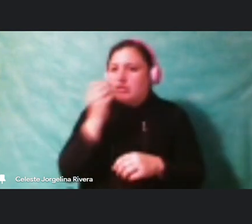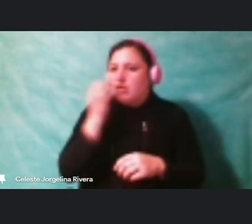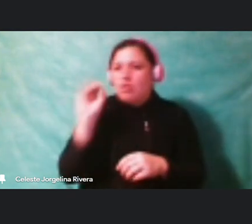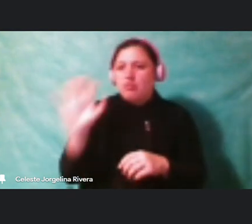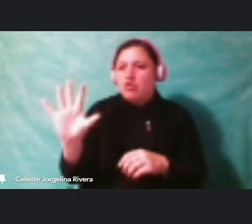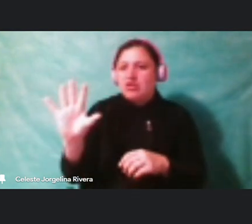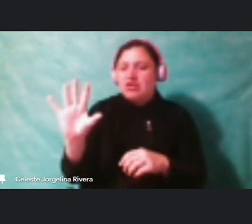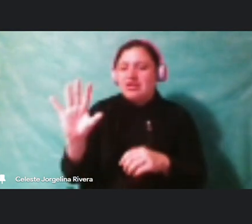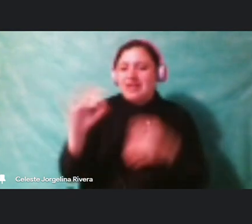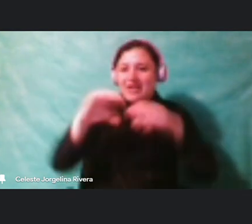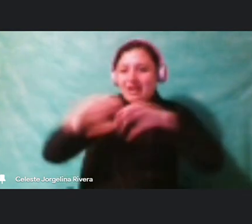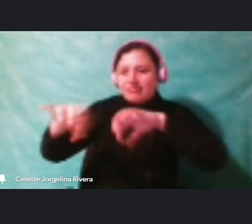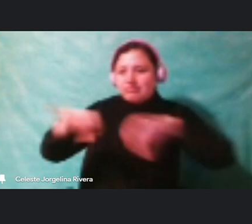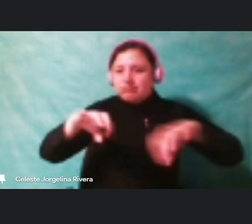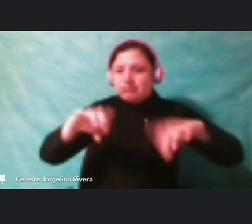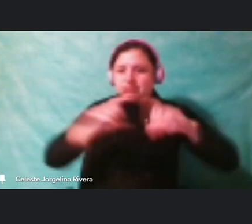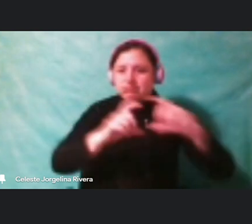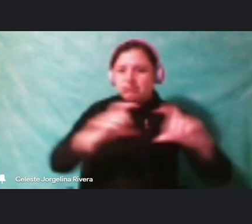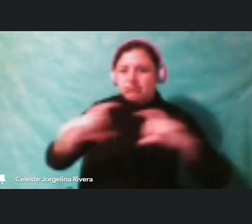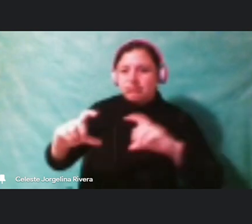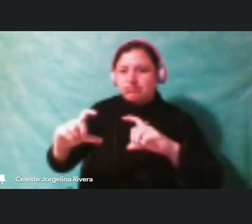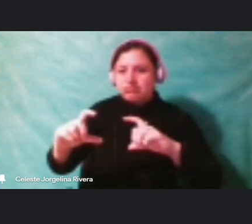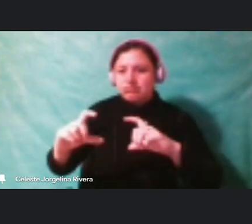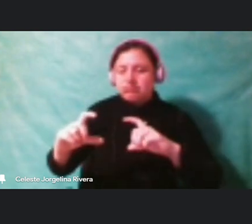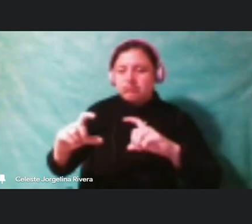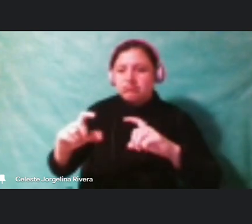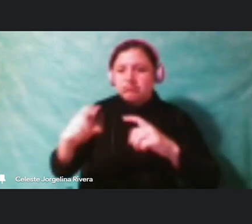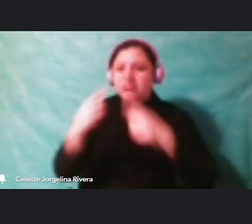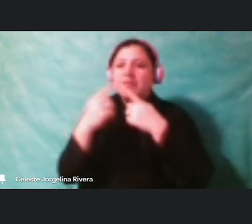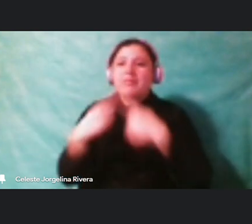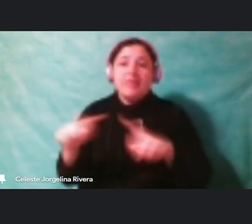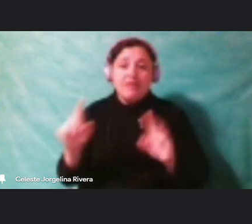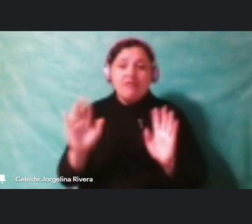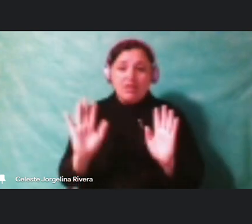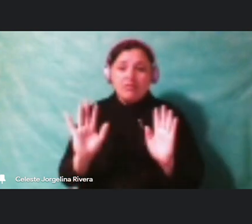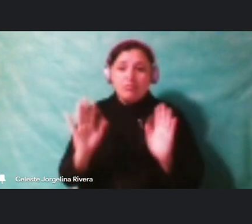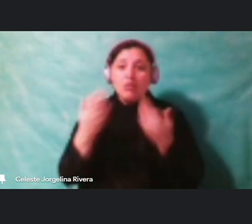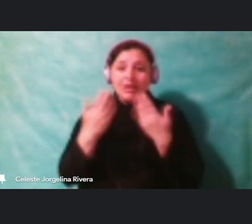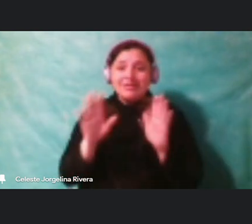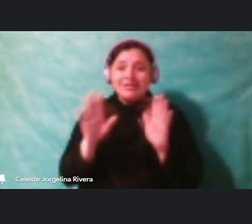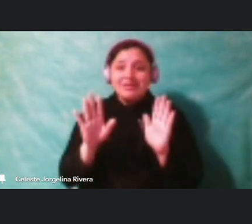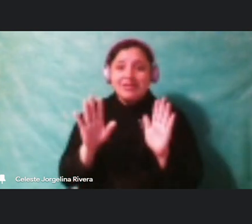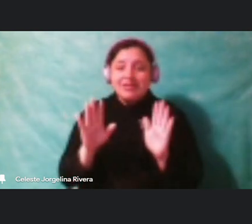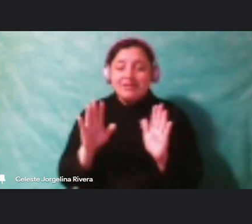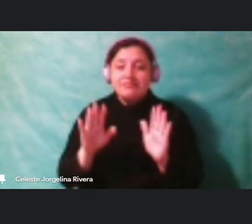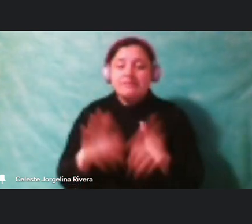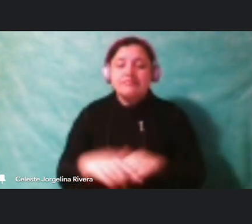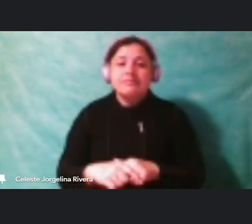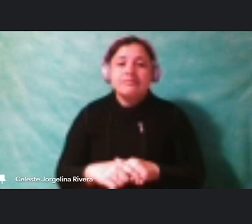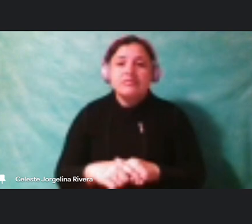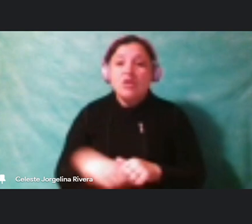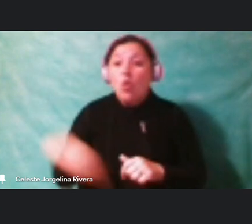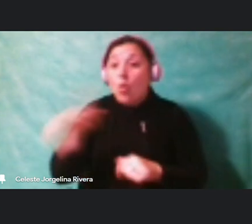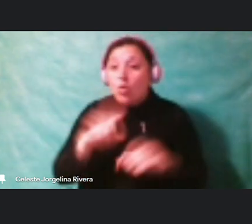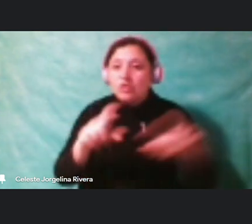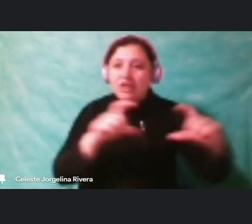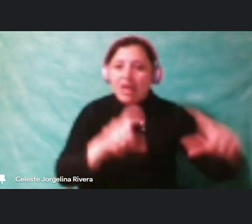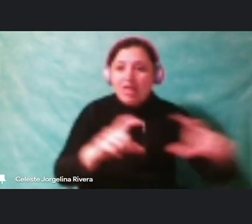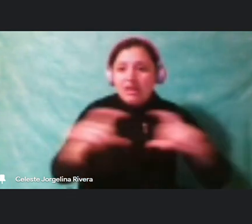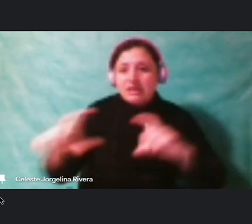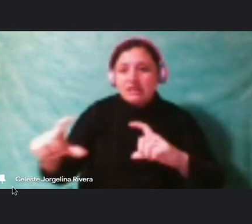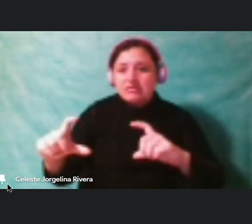tiene distintos argumentos para separarlo de una manera o de otra, ¿sí? Si ustedes lo separan así,